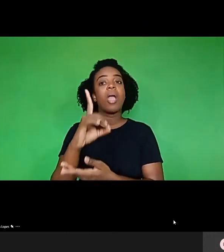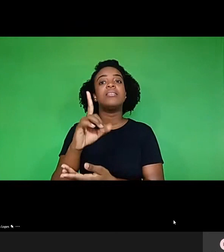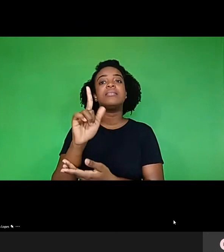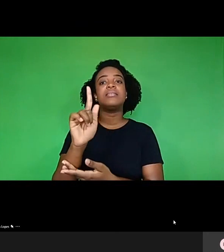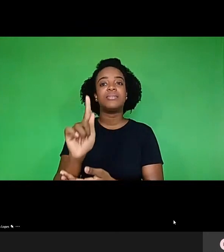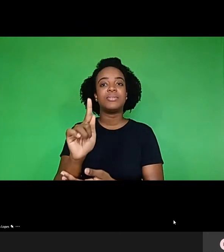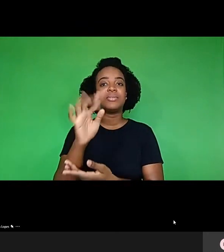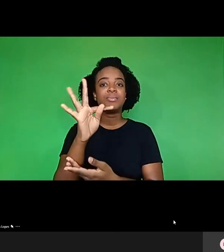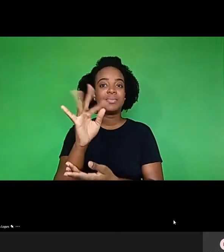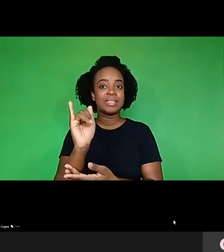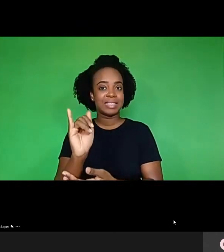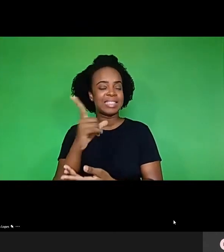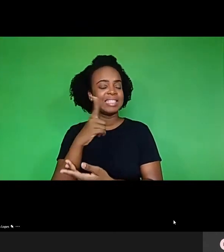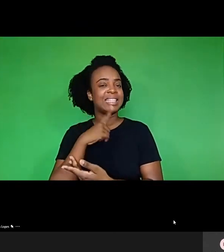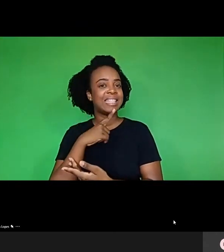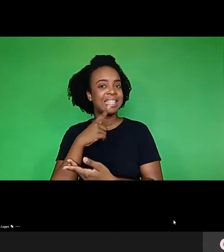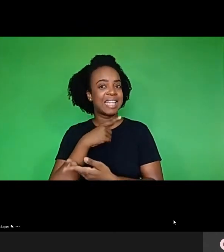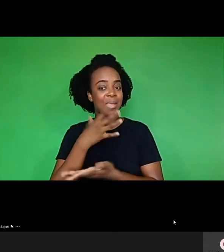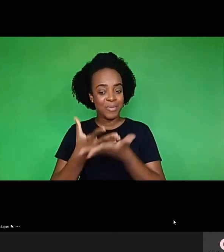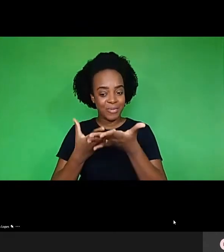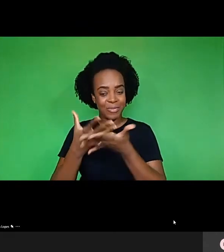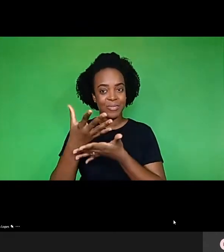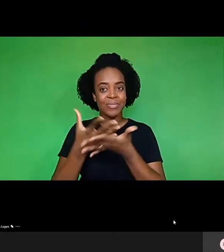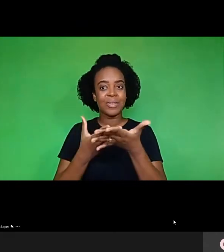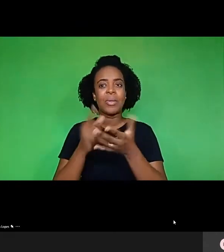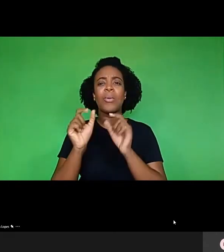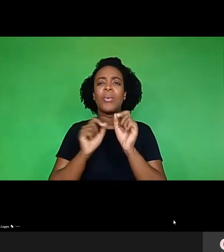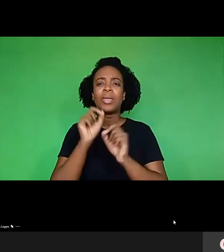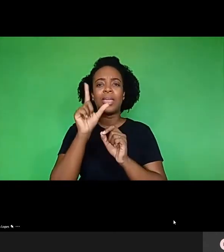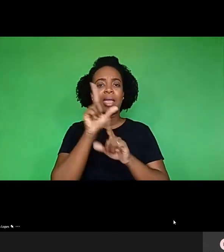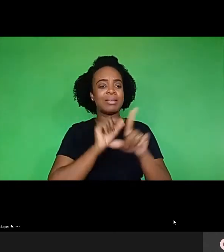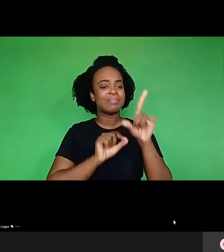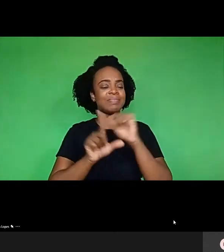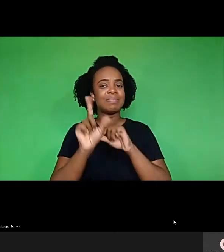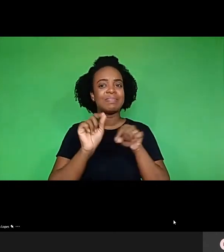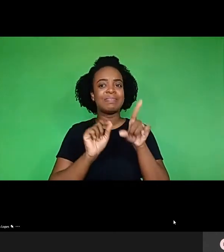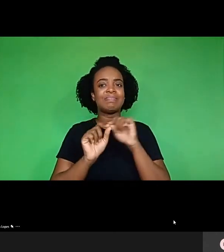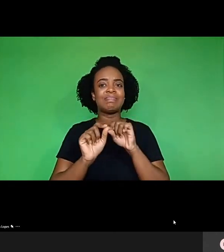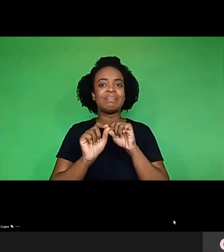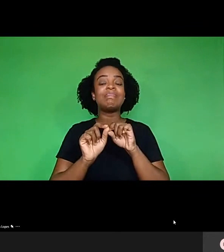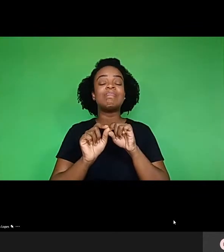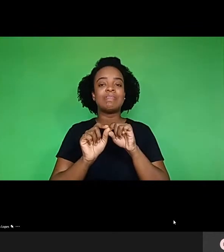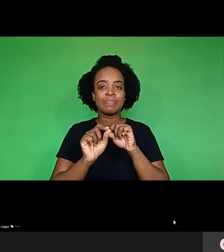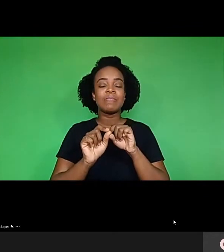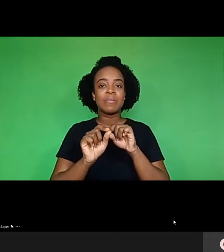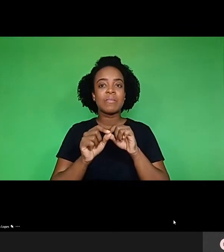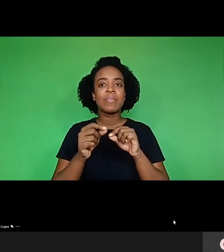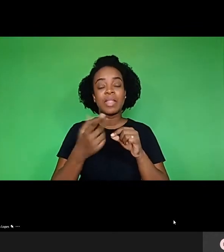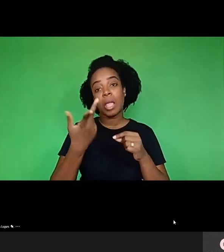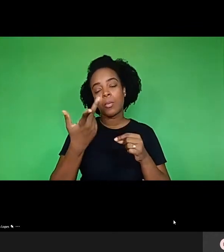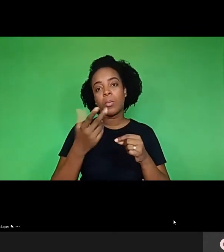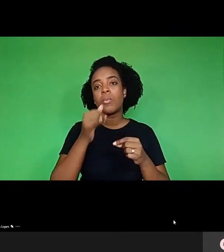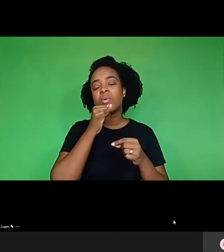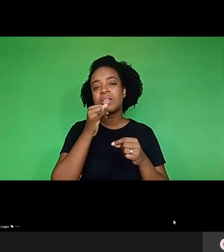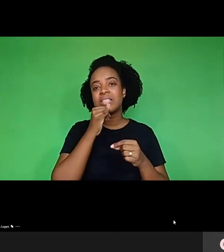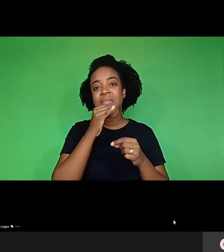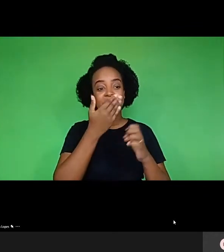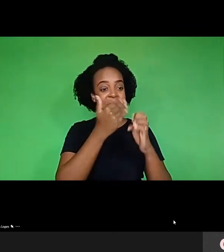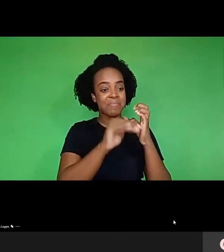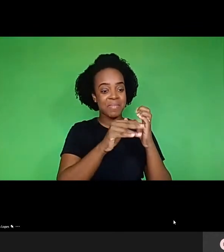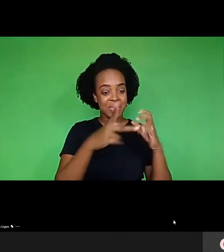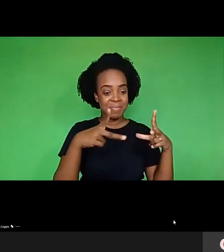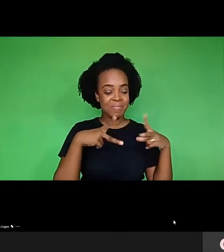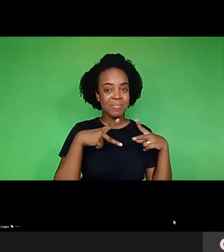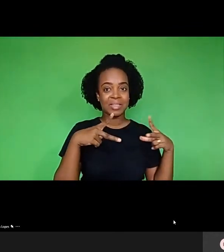um filtro que a gente não consegue mais receber pelos e-mails institucionais os e-mails pessoais, né, só os